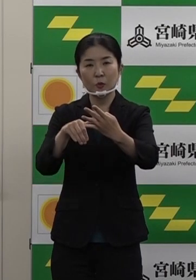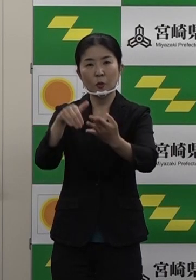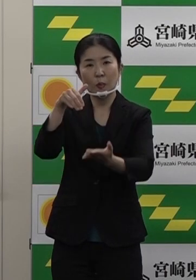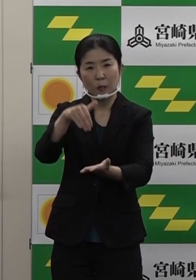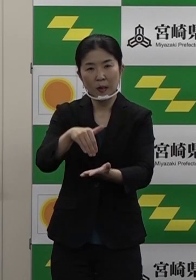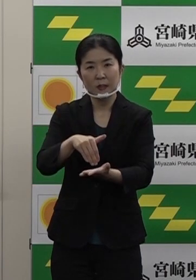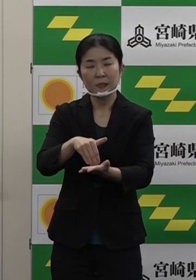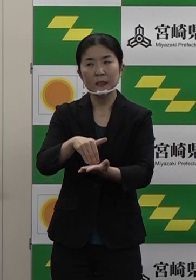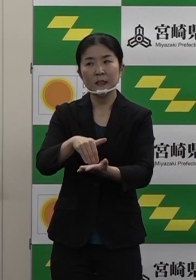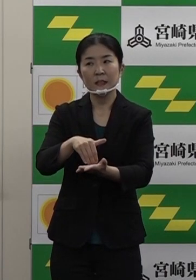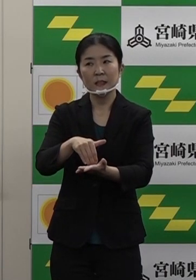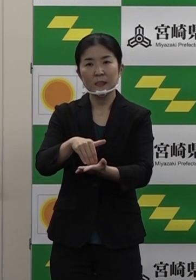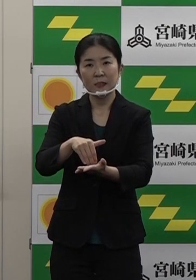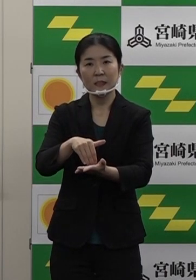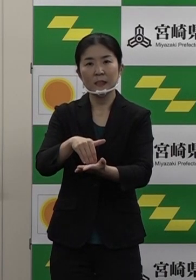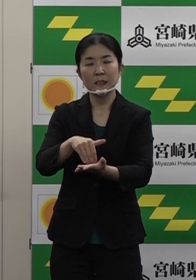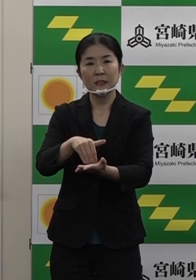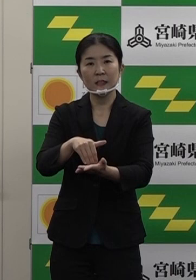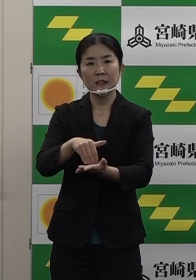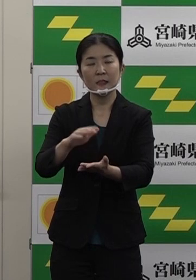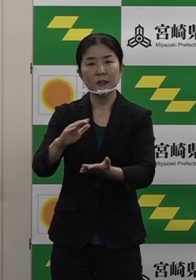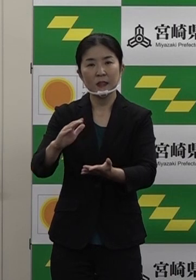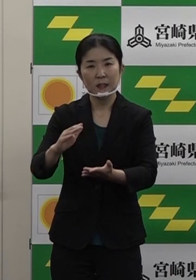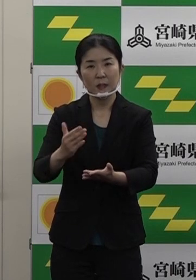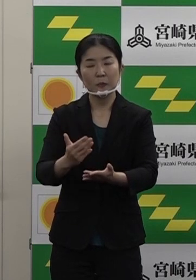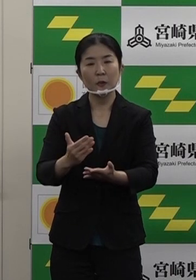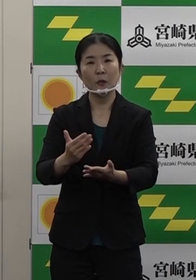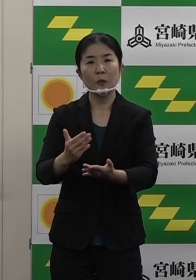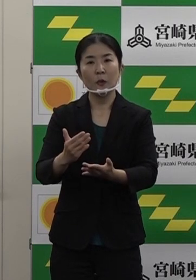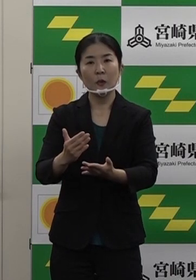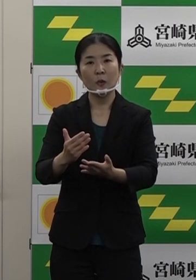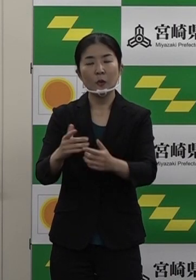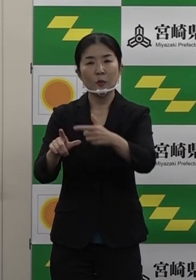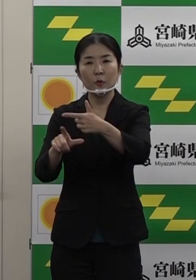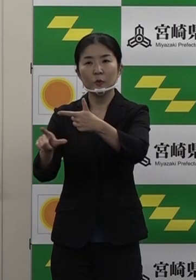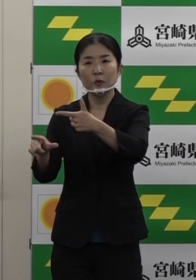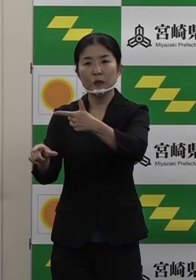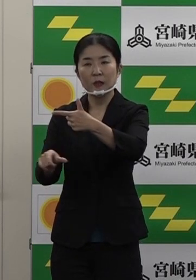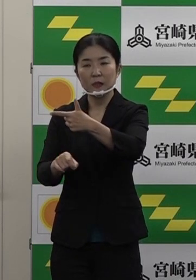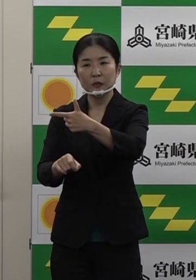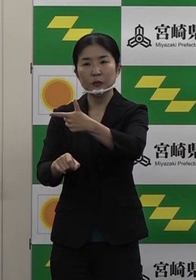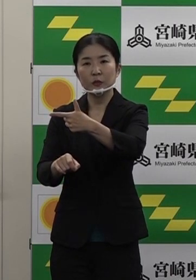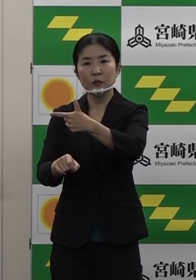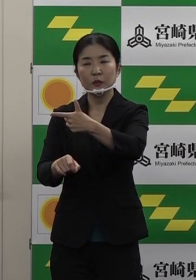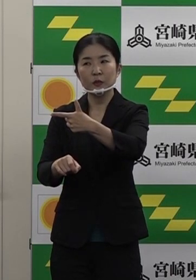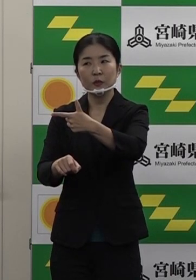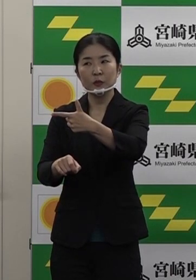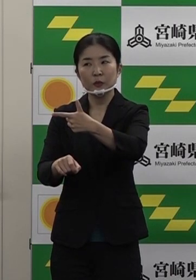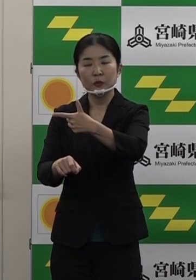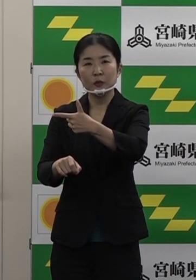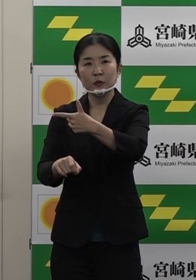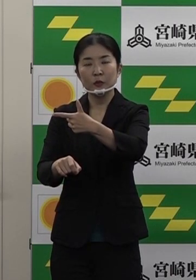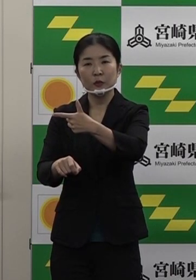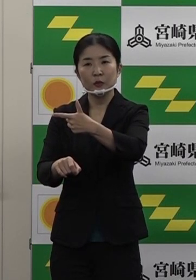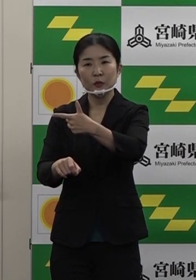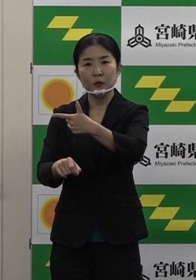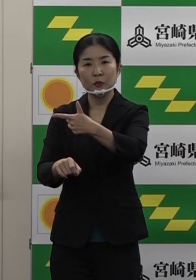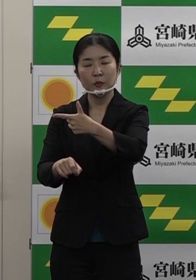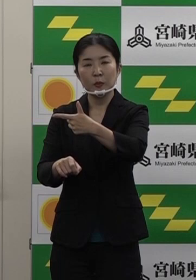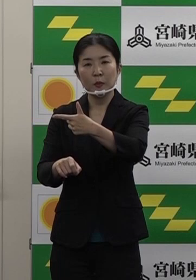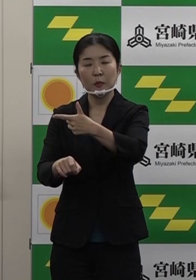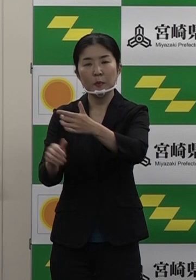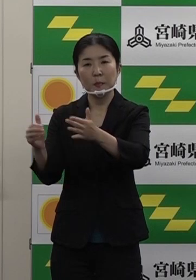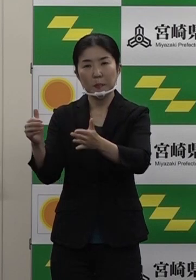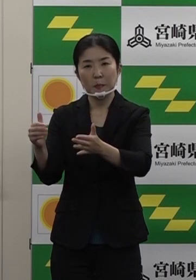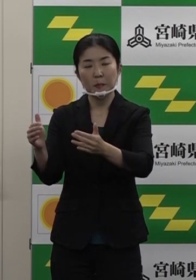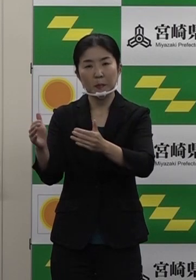段階でもう打ってて、ただしかし結局今のところ6月も引き続き